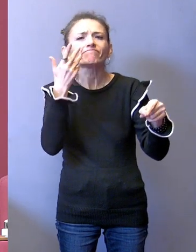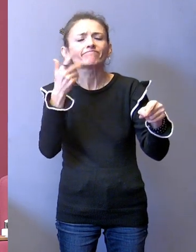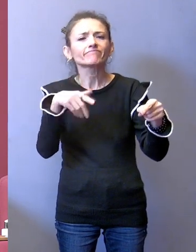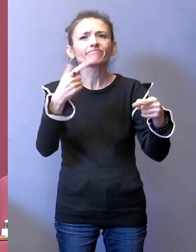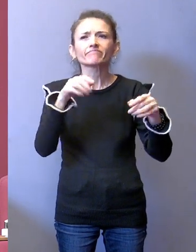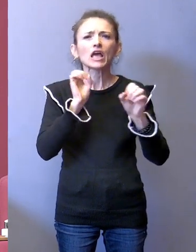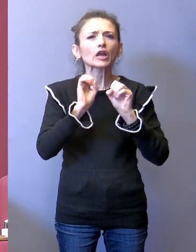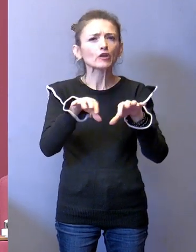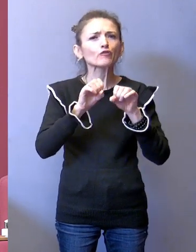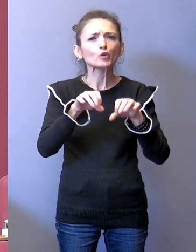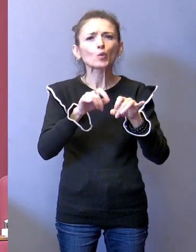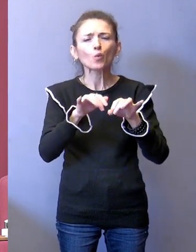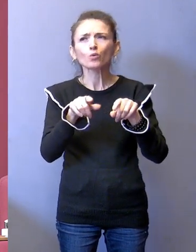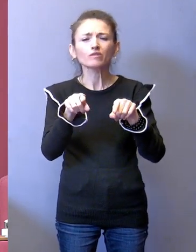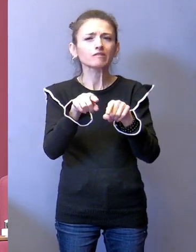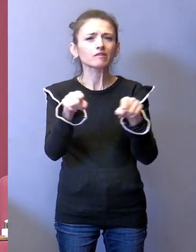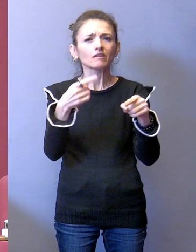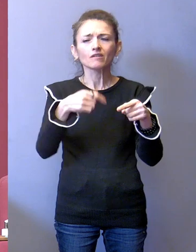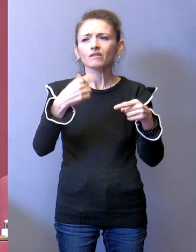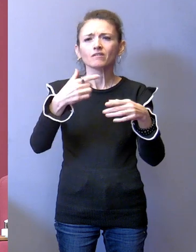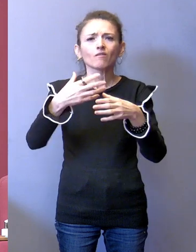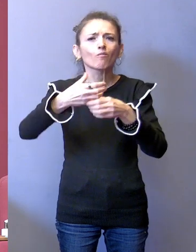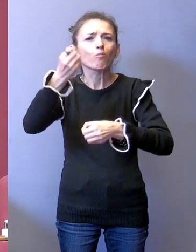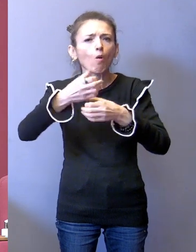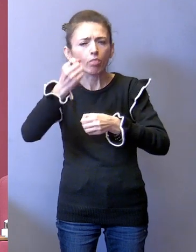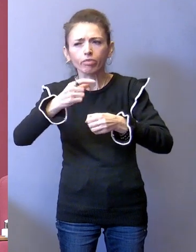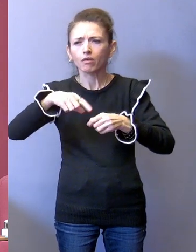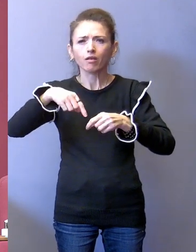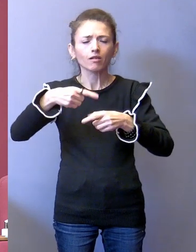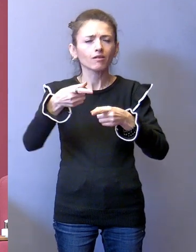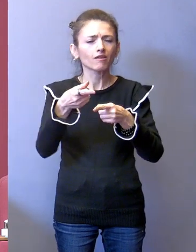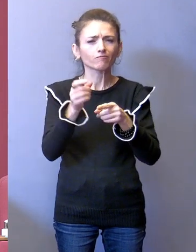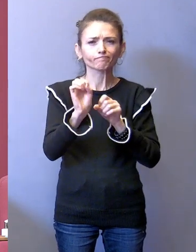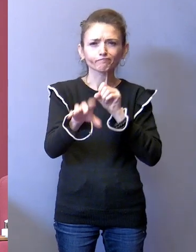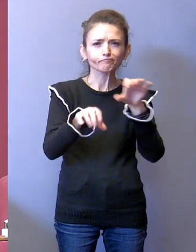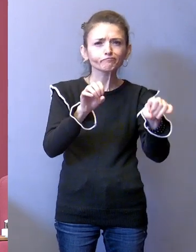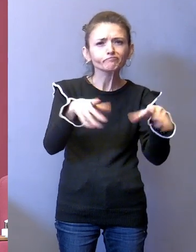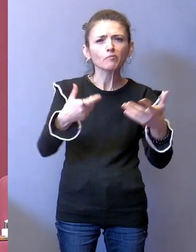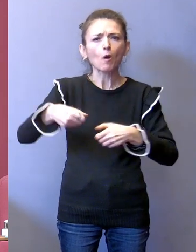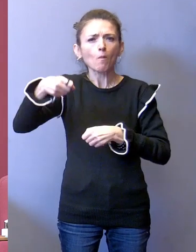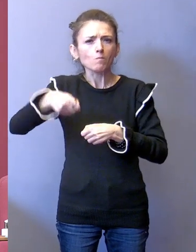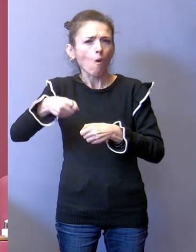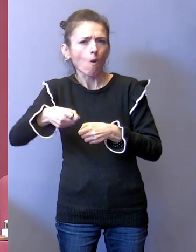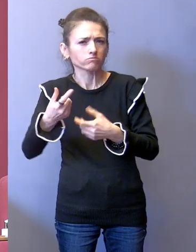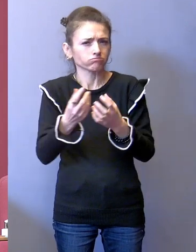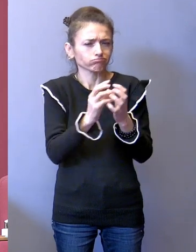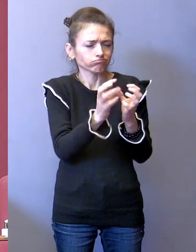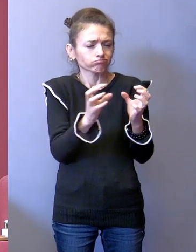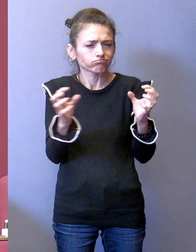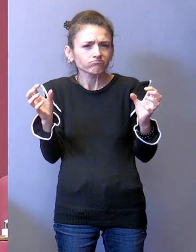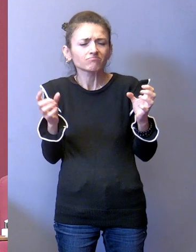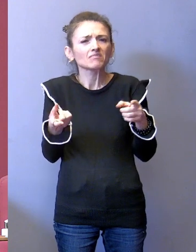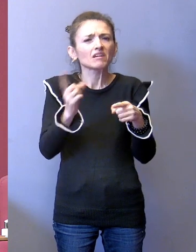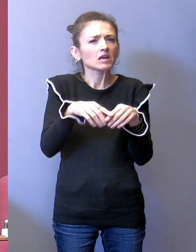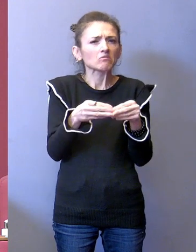volatili che sono bottiglie di plastica borsine di plastica e quant'altro E perché no